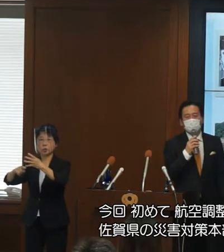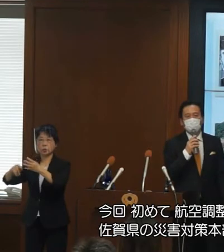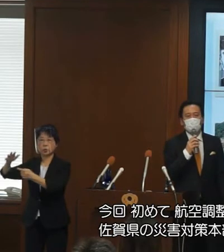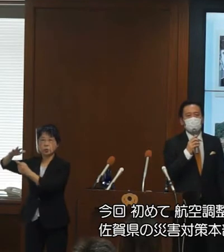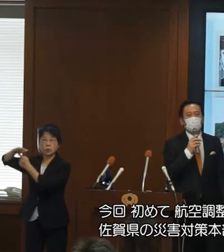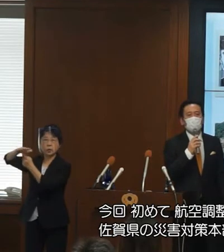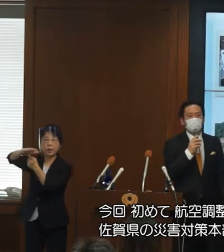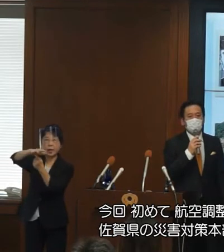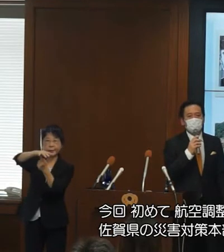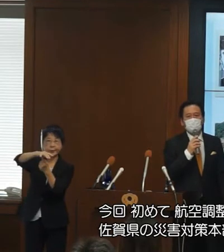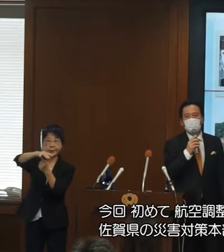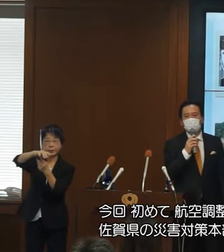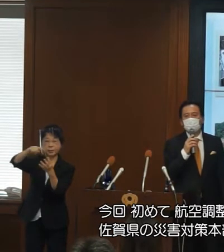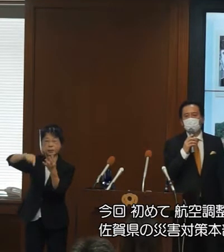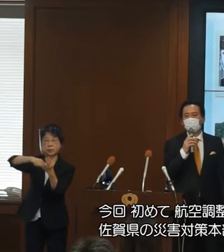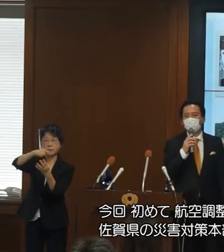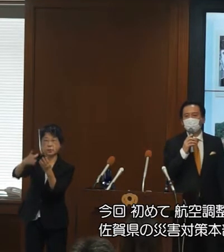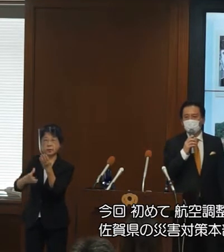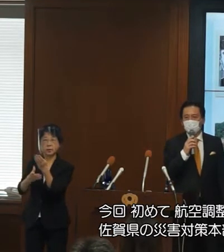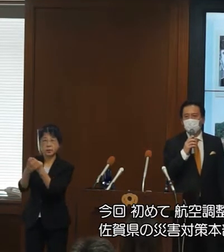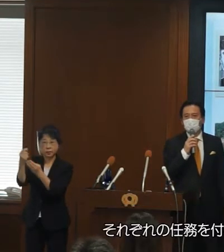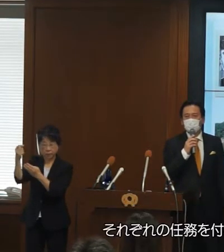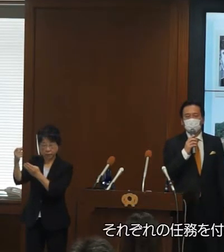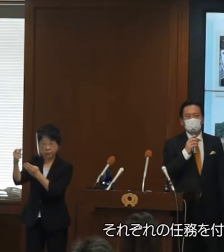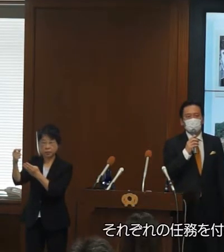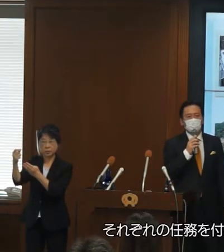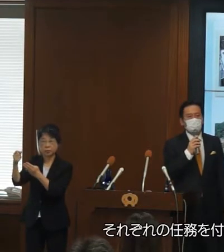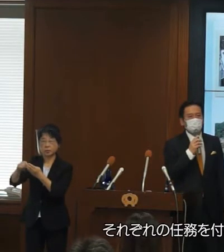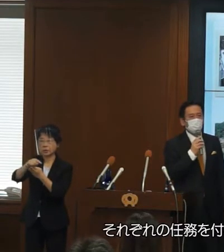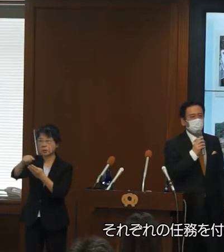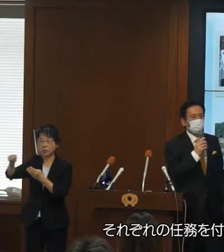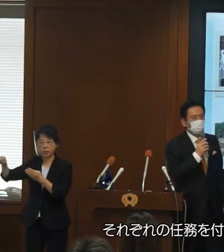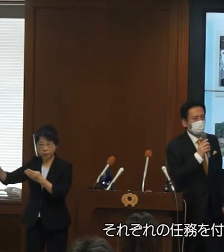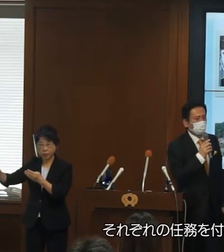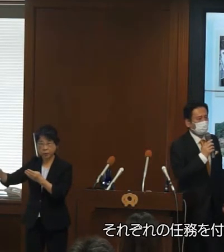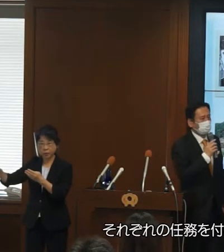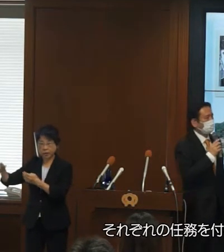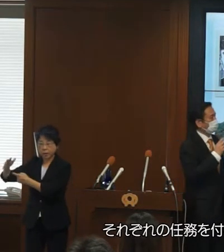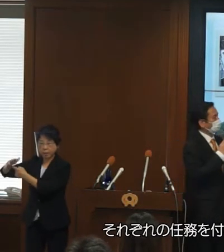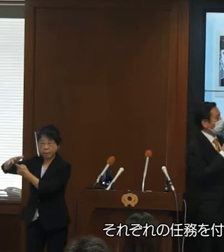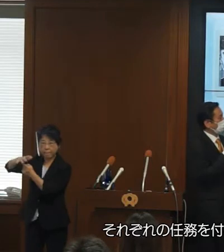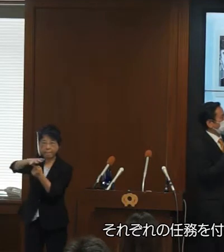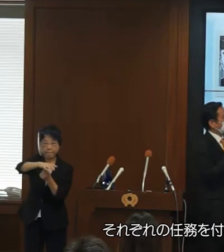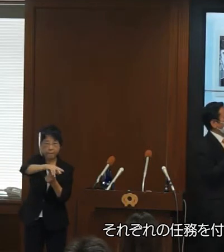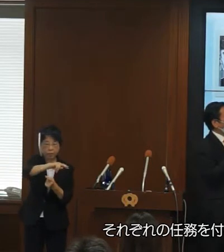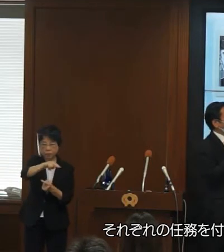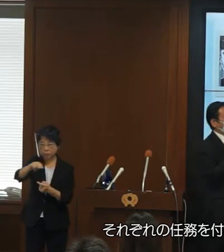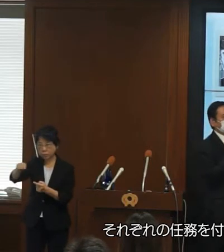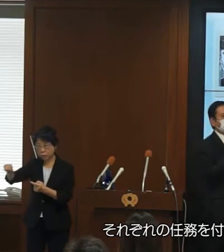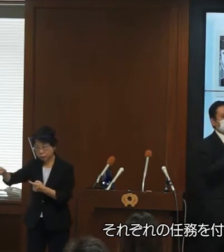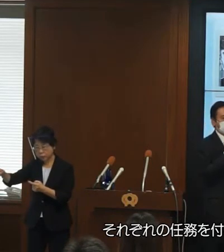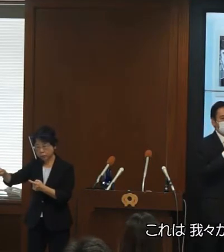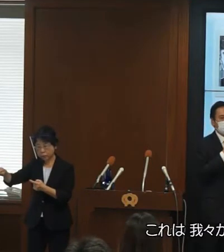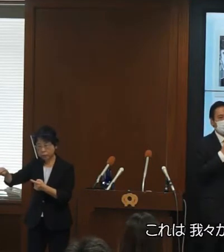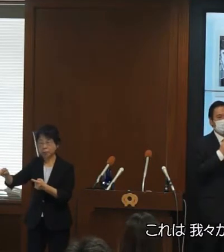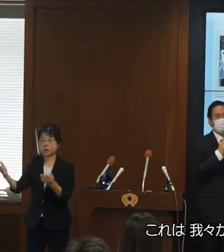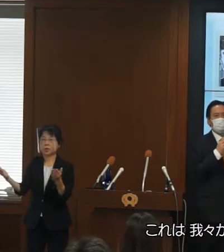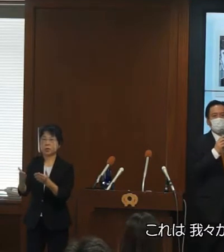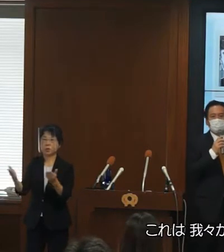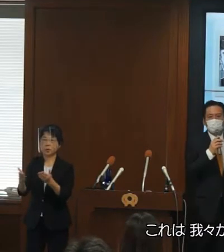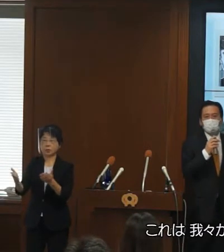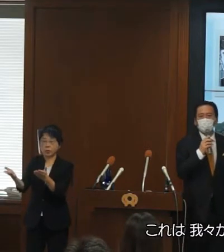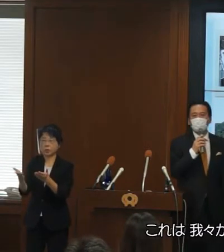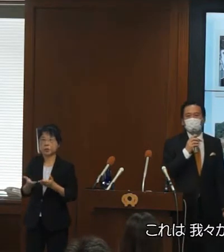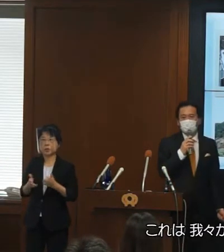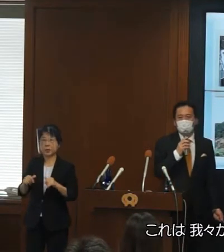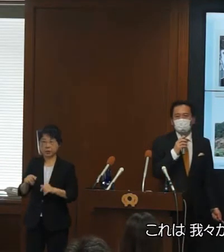災害対策本部の中に調整班を作って、それぞれの任務を付与するということが できました。これ